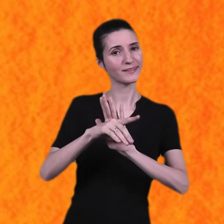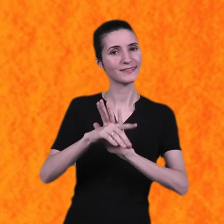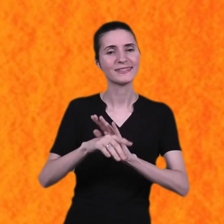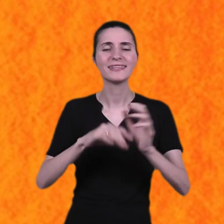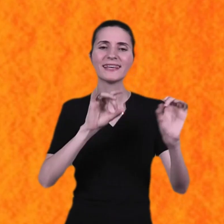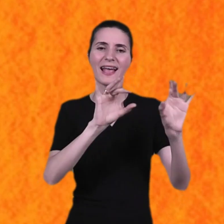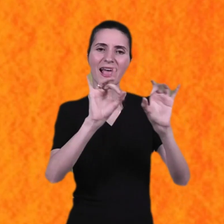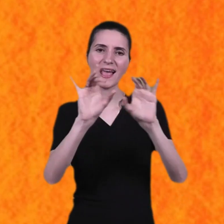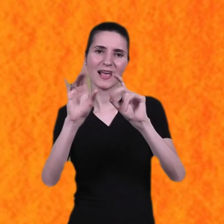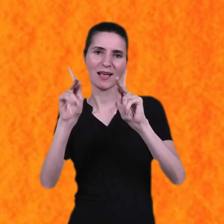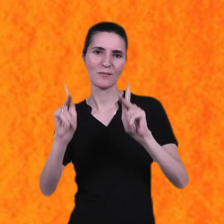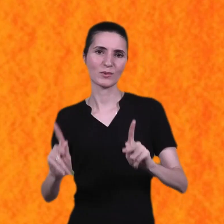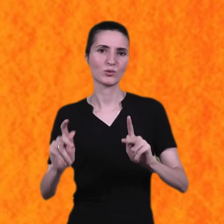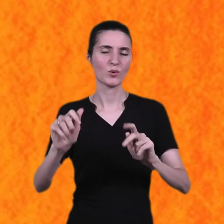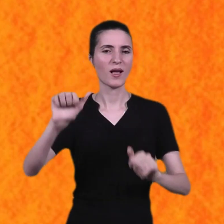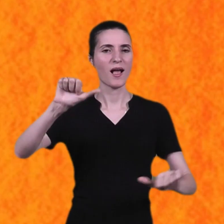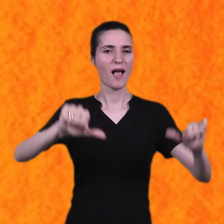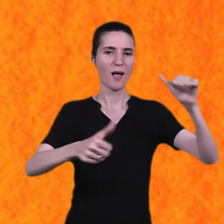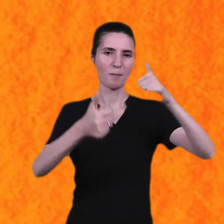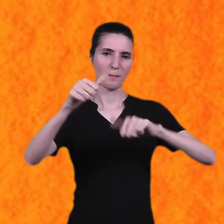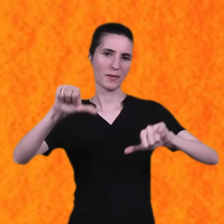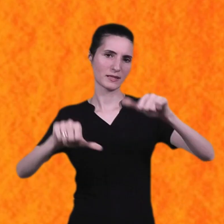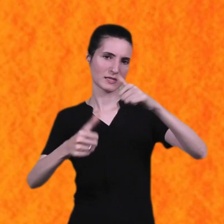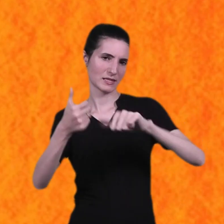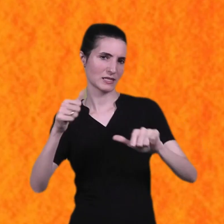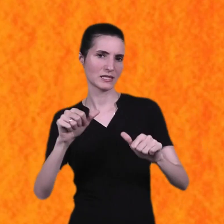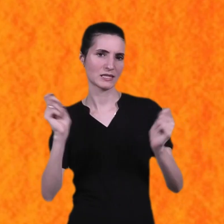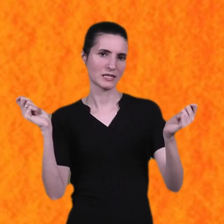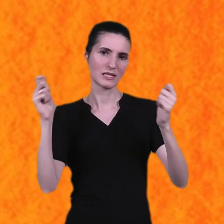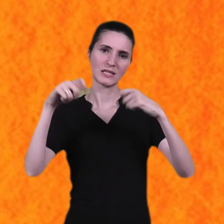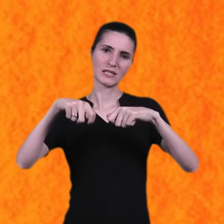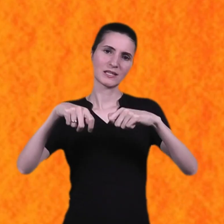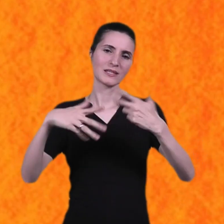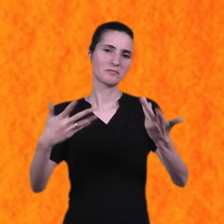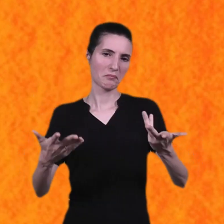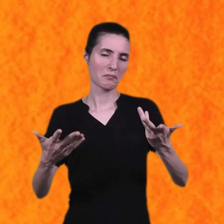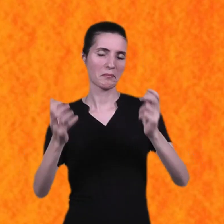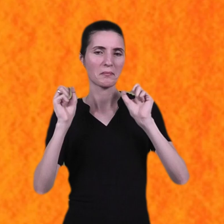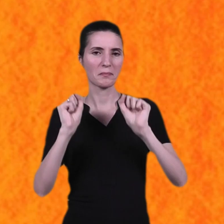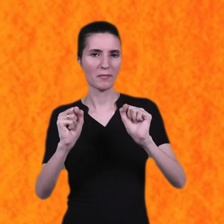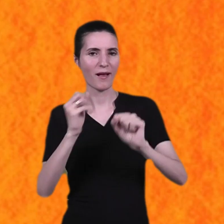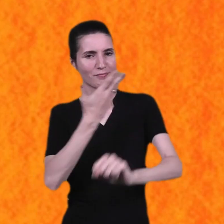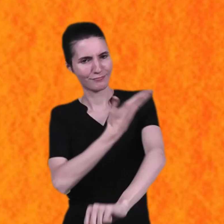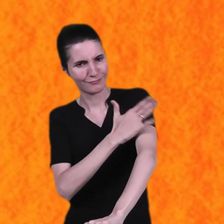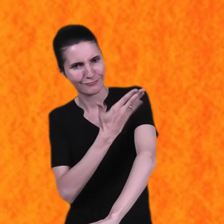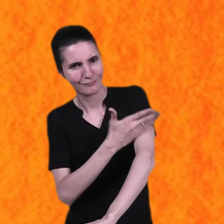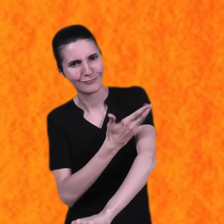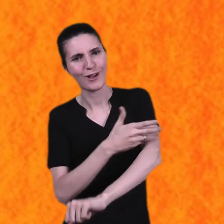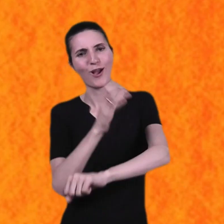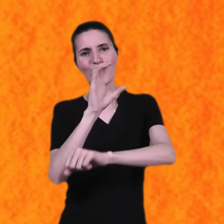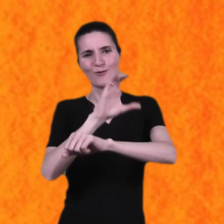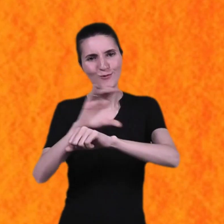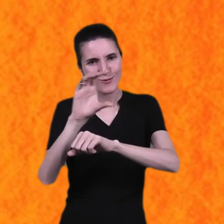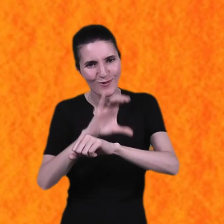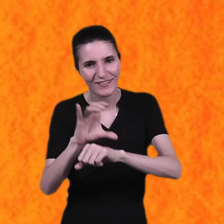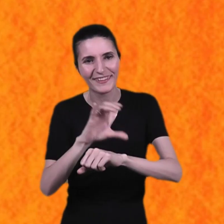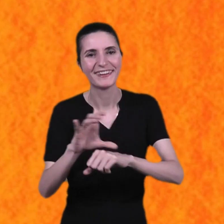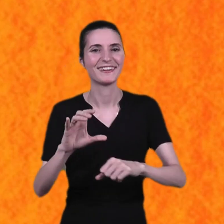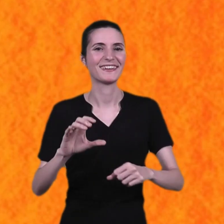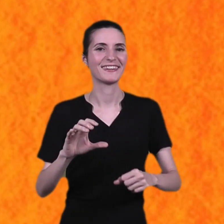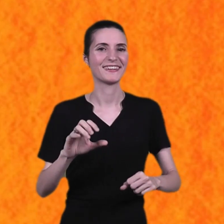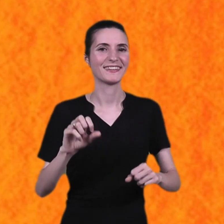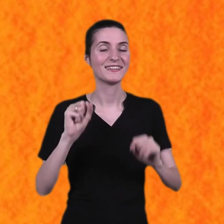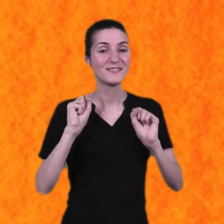suas habilidades, com as suas potencialidades, com as suas capacidades, com os seus treinamentos, né, eu sempre